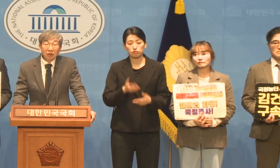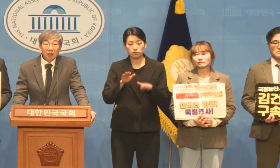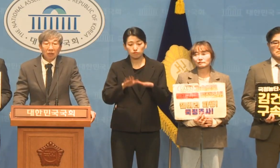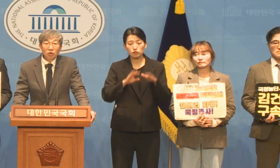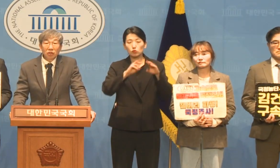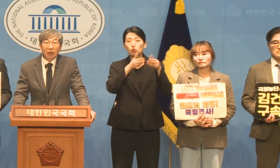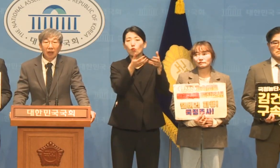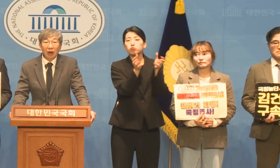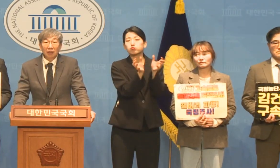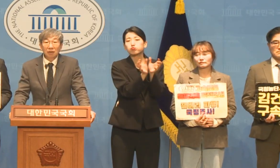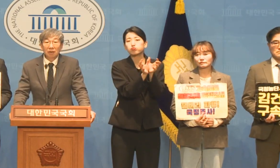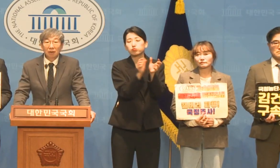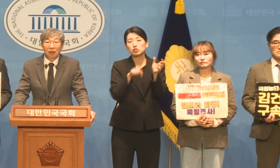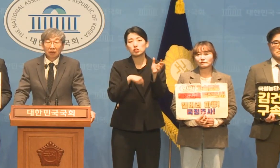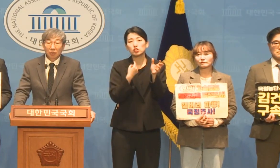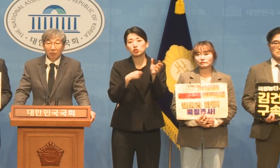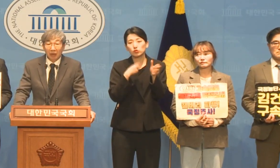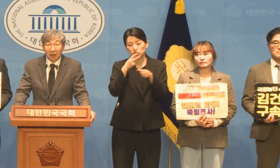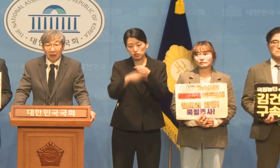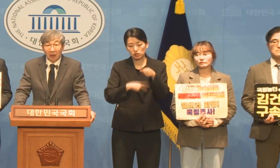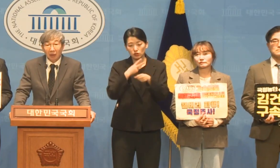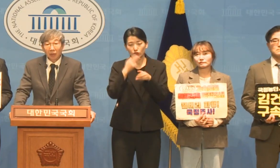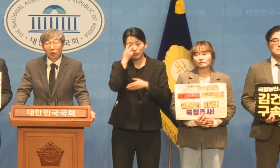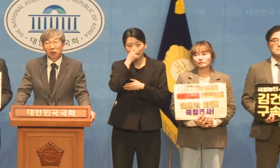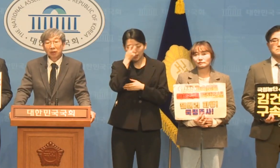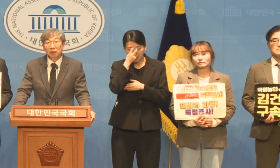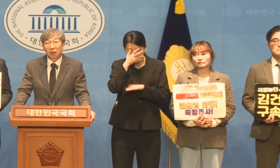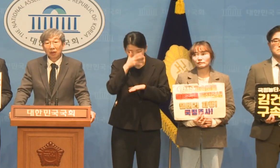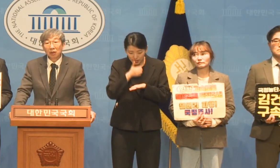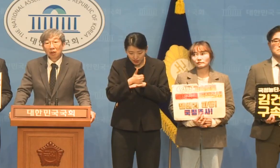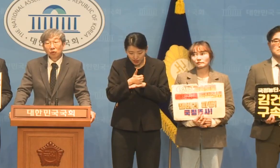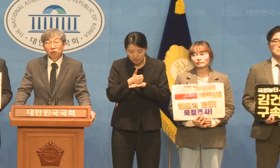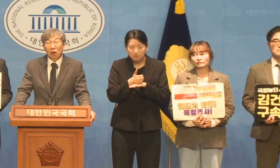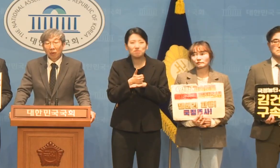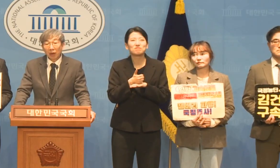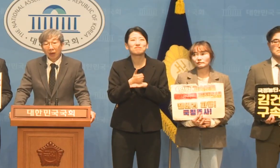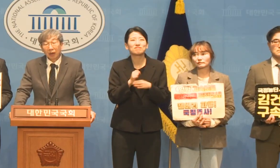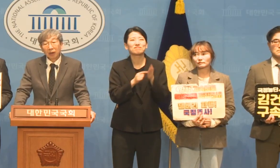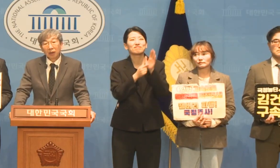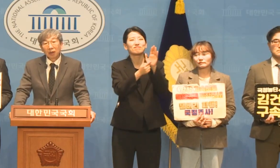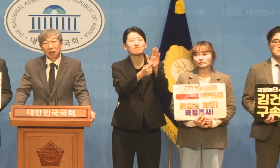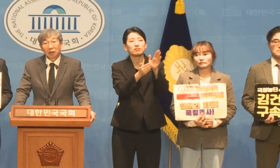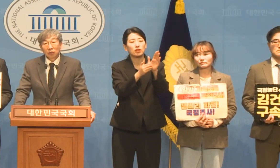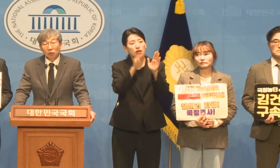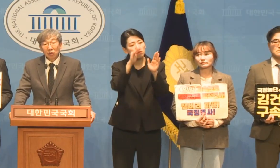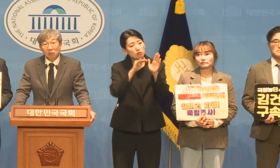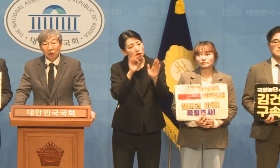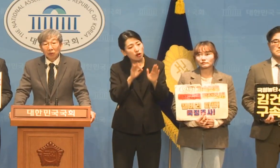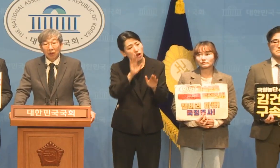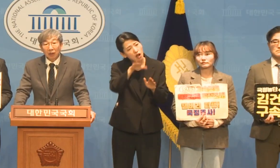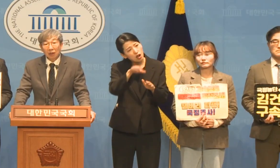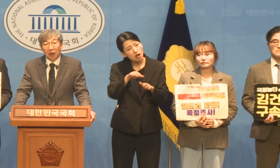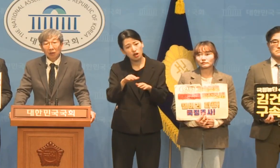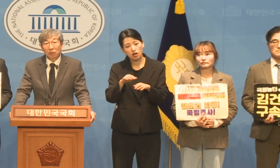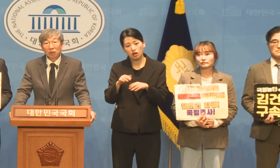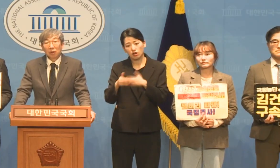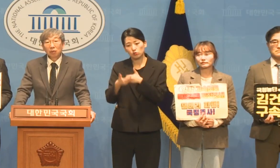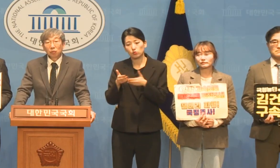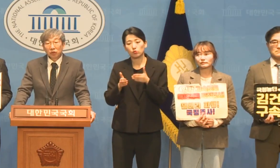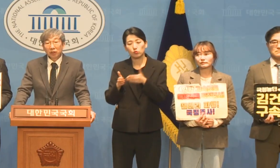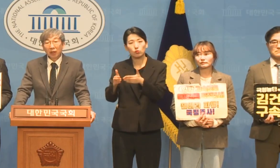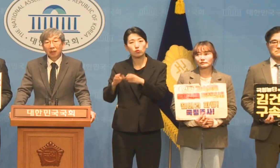부수적인 절차적인 문제에 한정했을 뿐만 아니라 본질적인 누가 왜 노선을 변경했는가